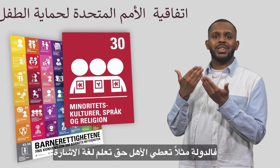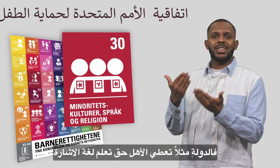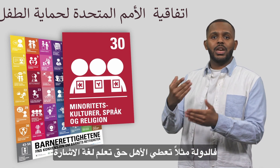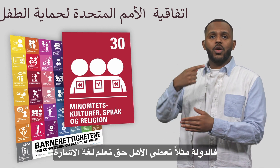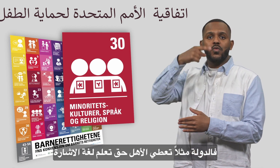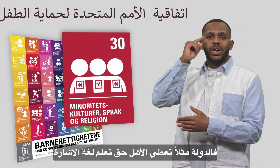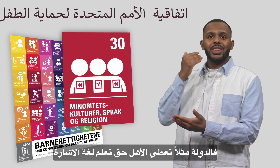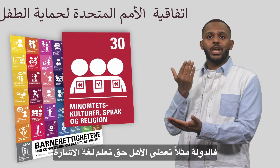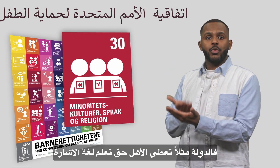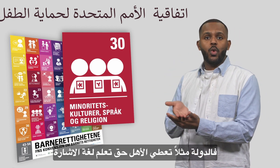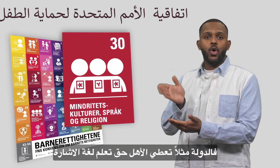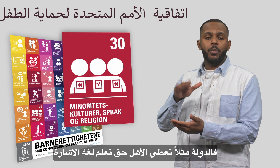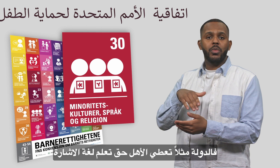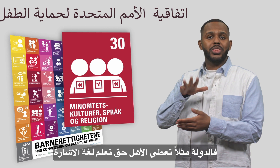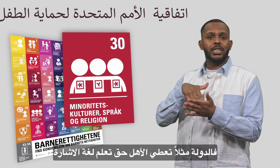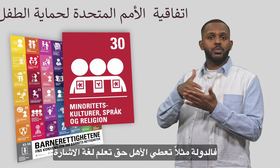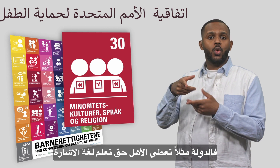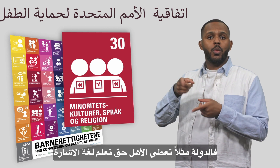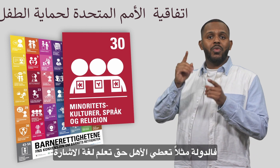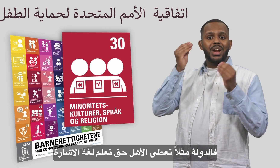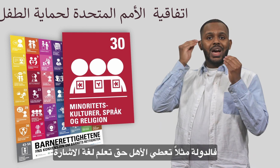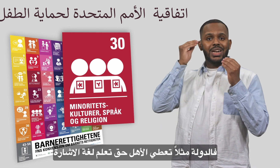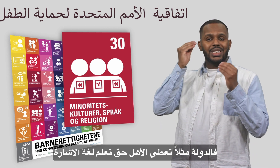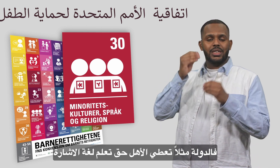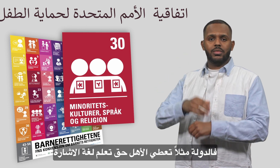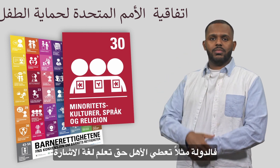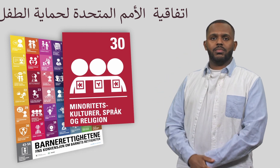فالدولة مثلا تعطي الأهل حق تعلم لغة الإشارة.